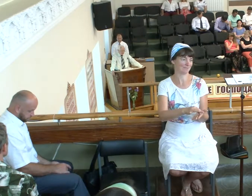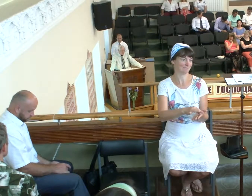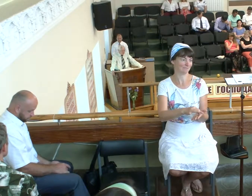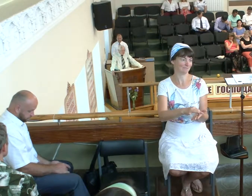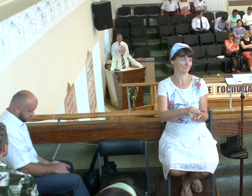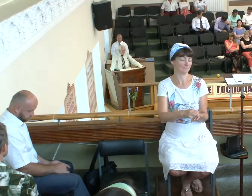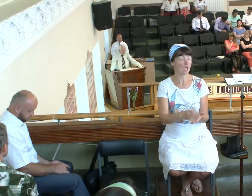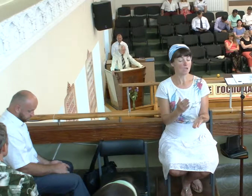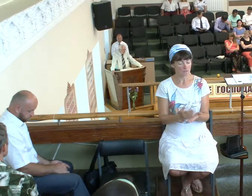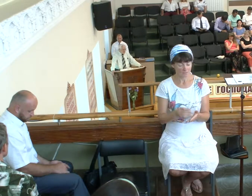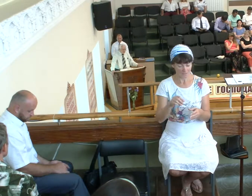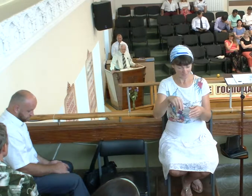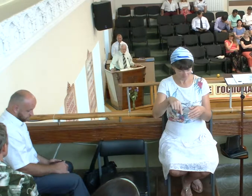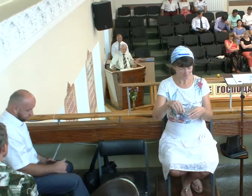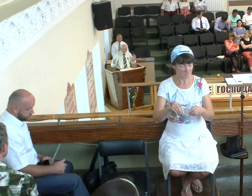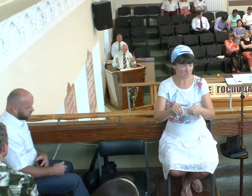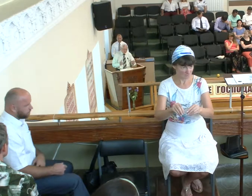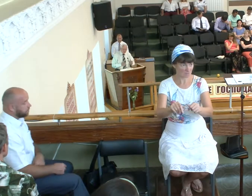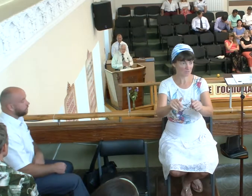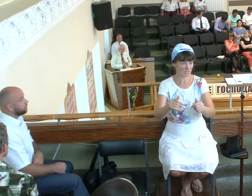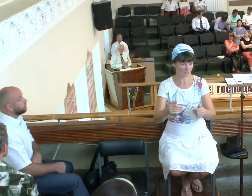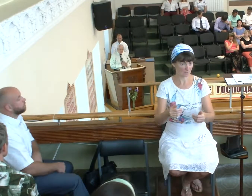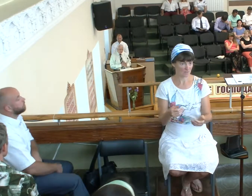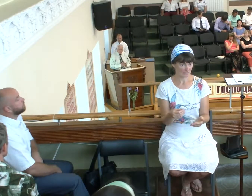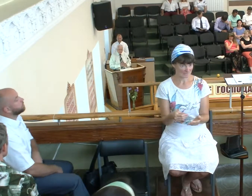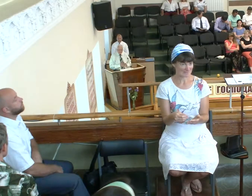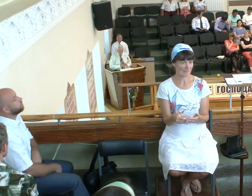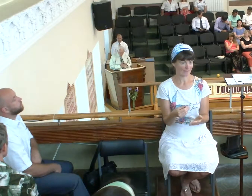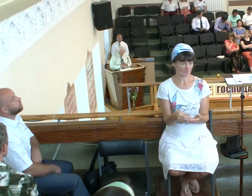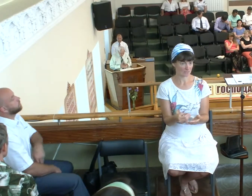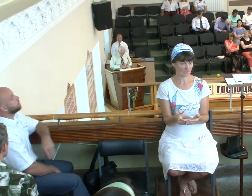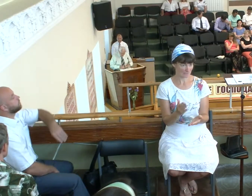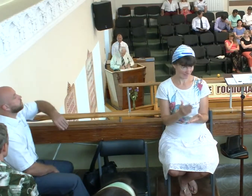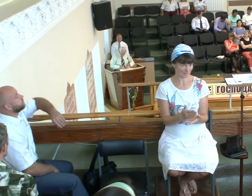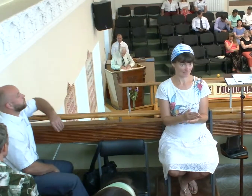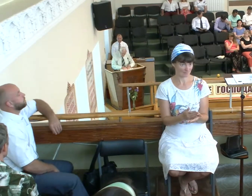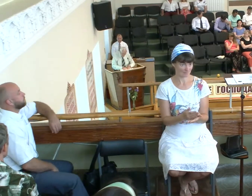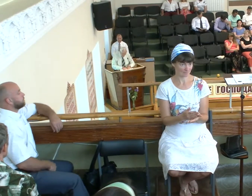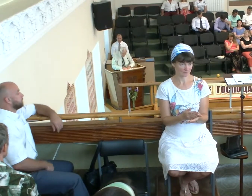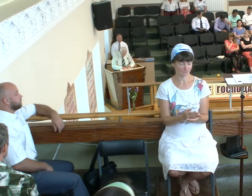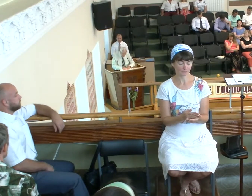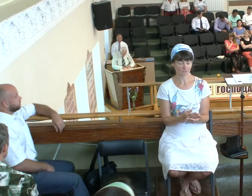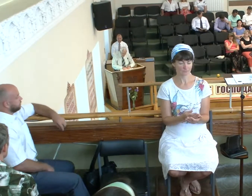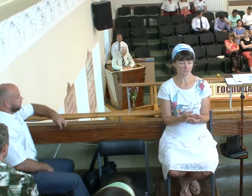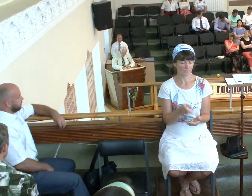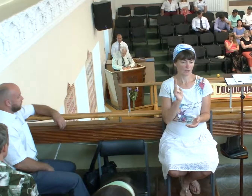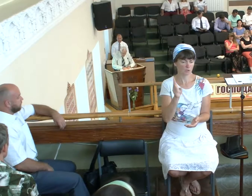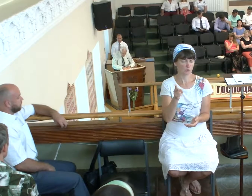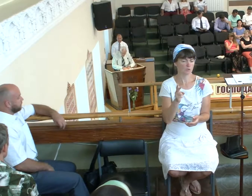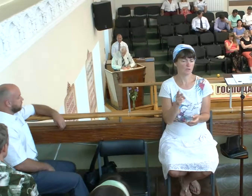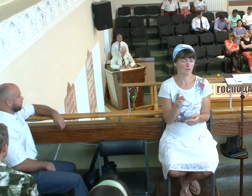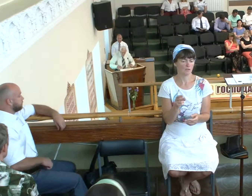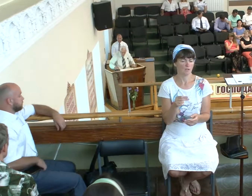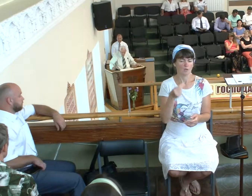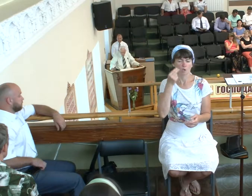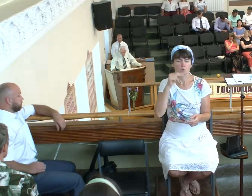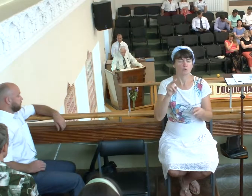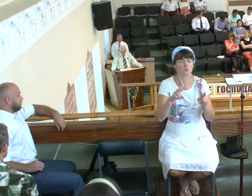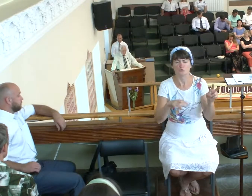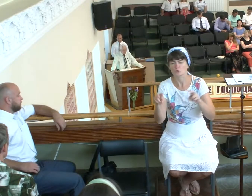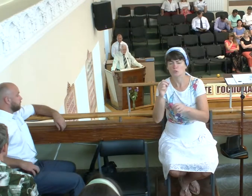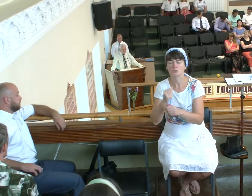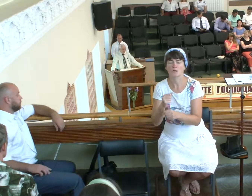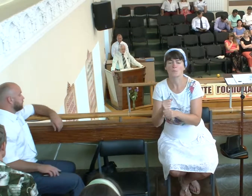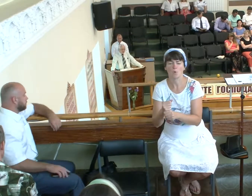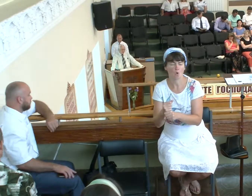ценности, то мы посвящаем всю свою жизнь поиску лучшей работы, поиску лучшего места, лучшего